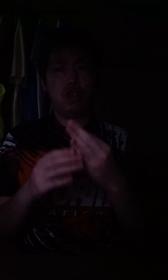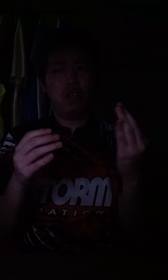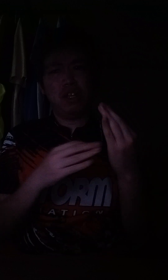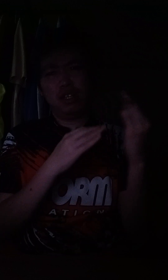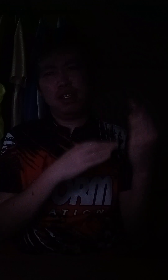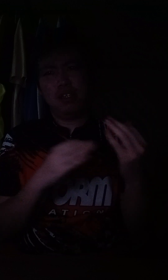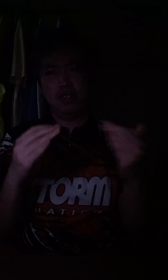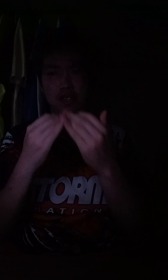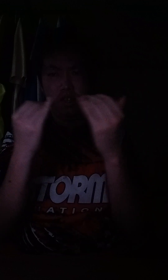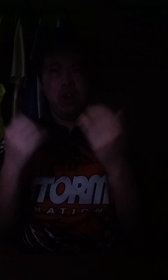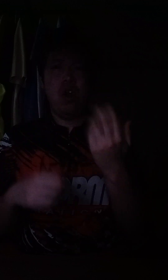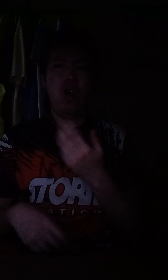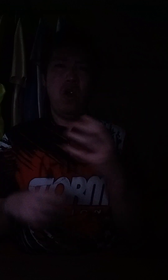않는 걱정인데요.